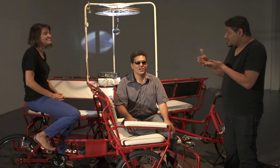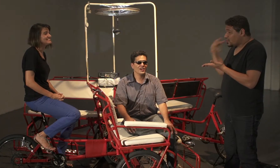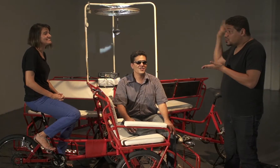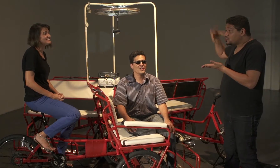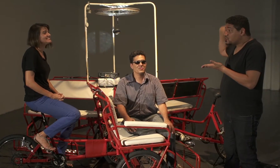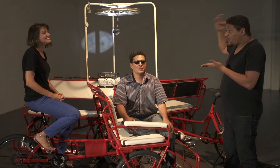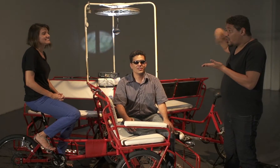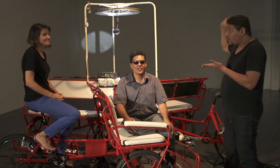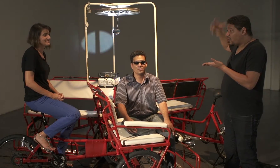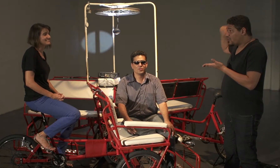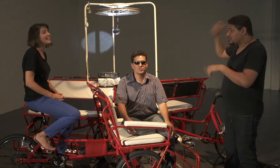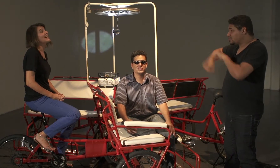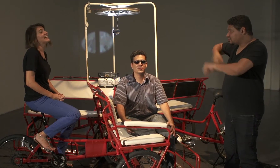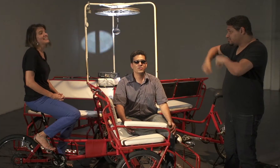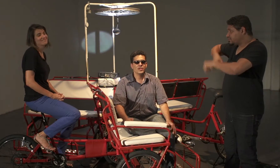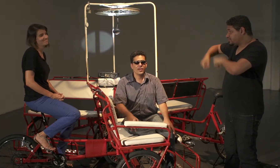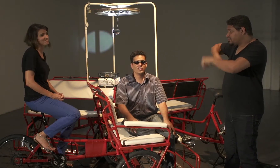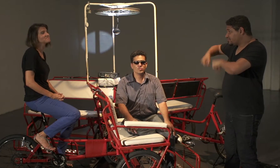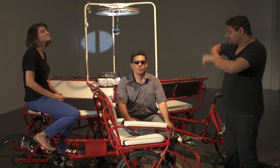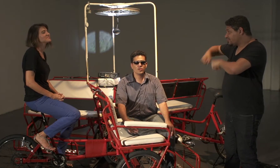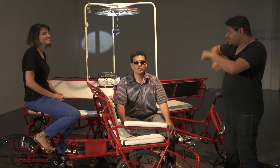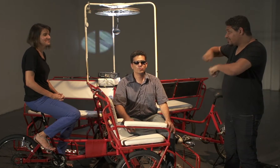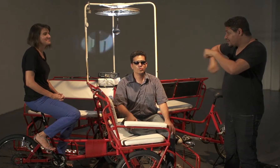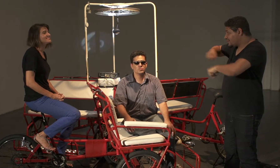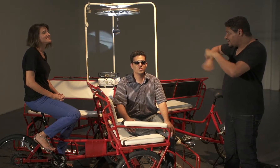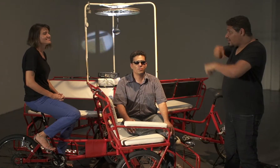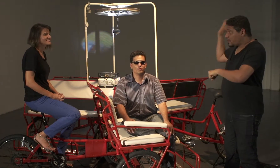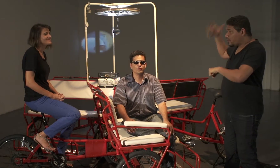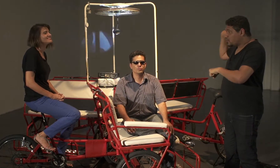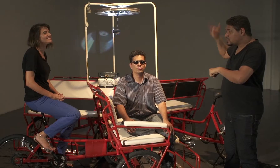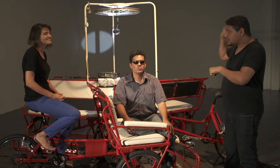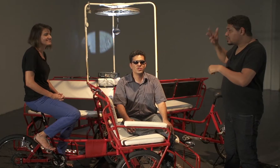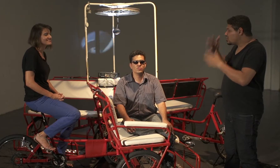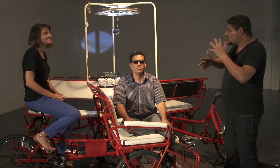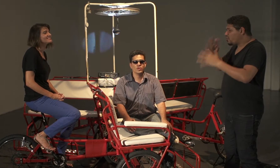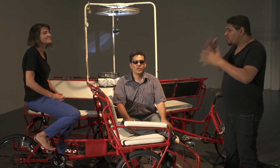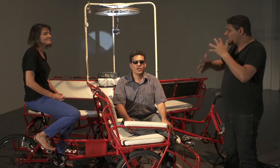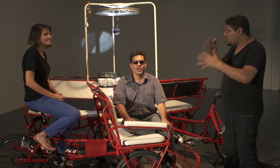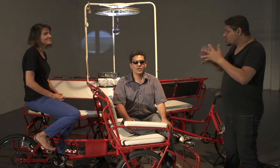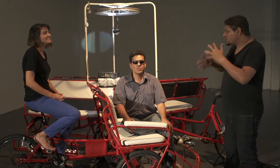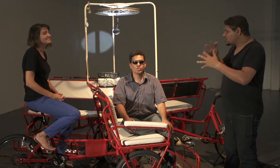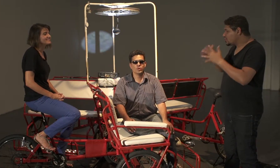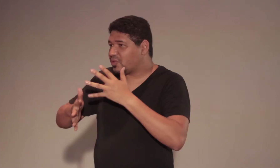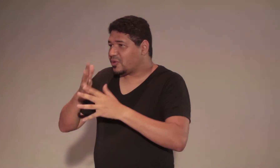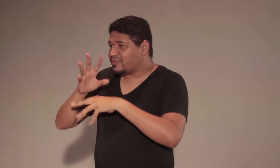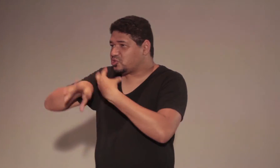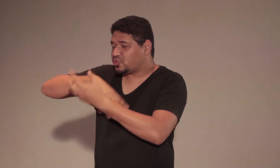a minha pedalada Produziam Eram sons Meio profusos Meio Misturados Uma